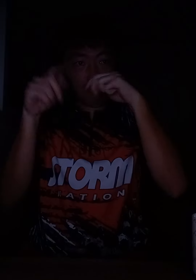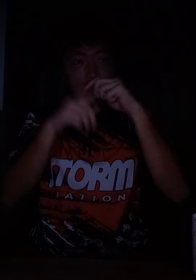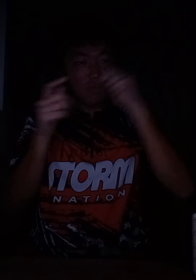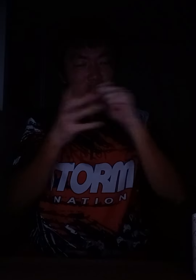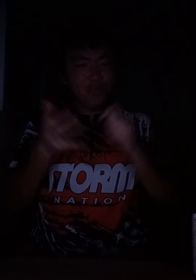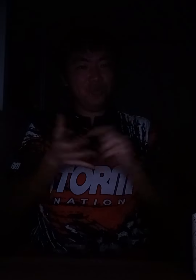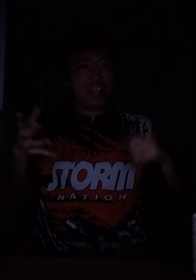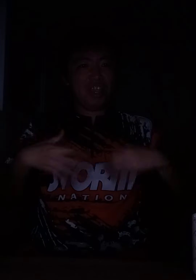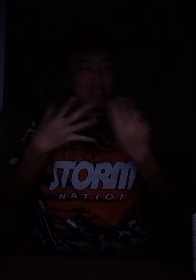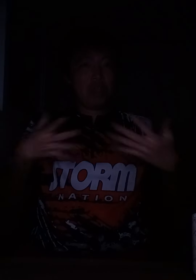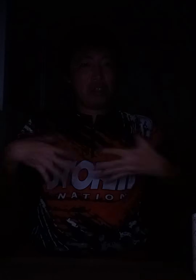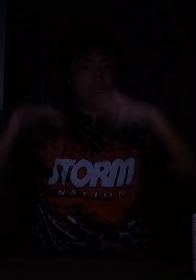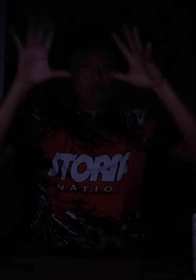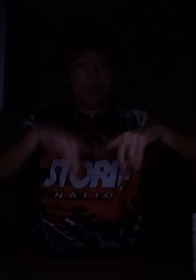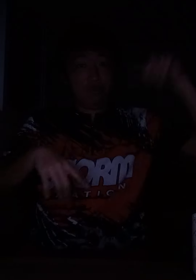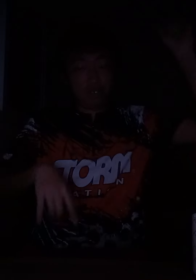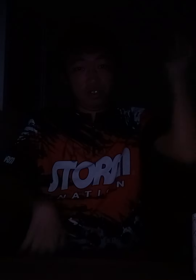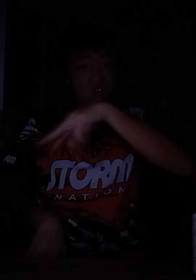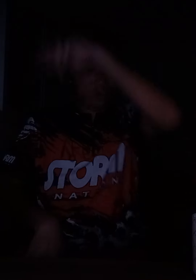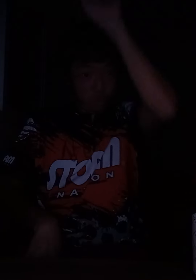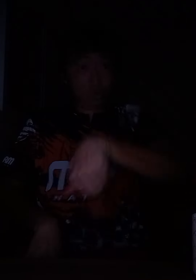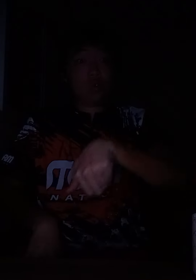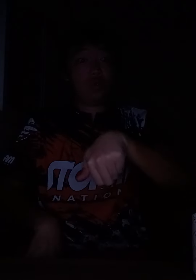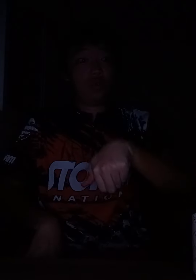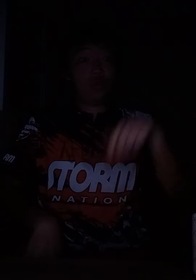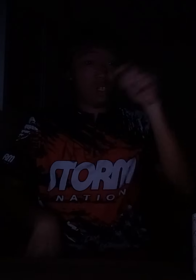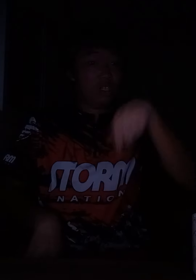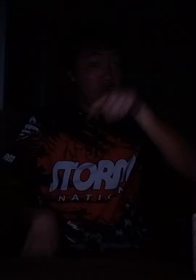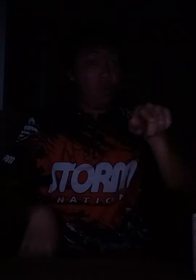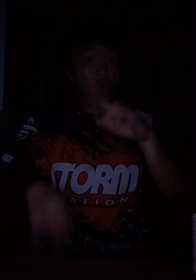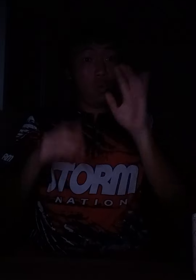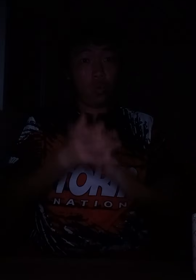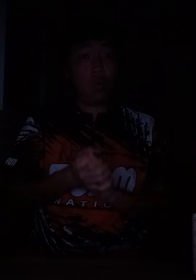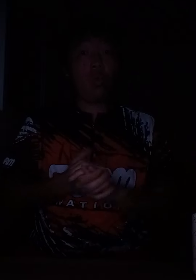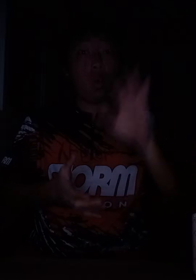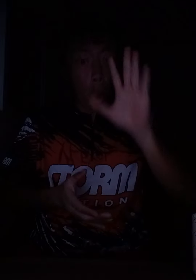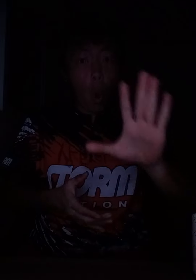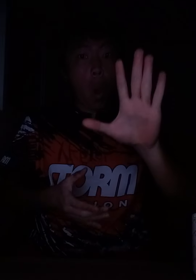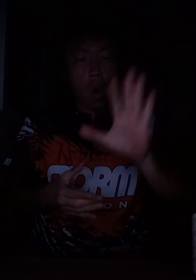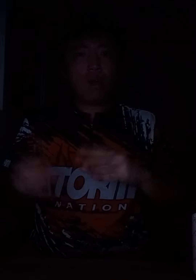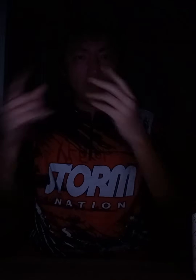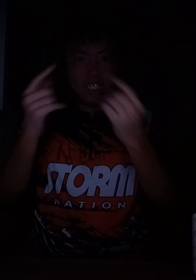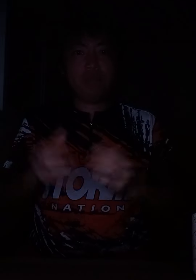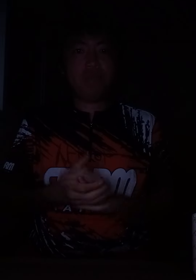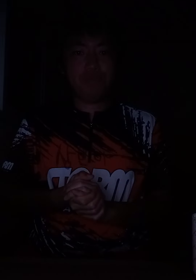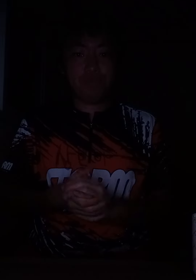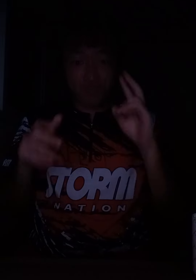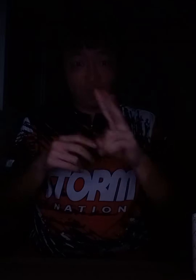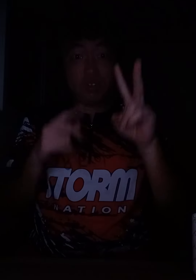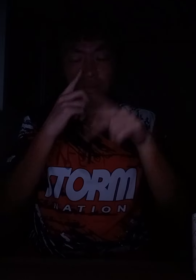되면은 가중 처벌을 하게 되죠. 그래서 특가법을 적용해서 5년 이하의 징역이나 또는 2천만 원 이하